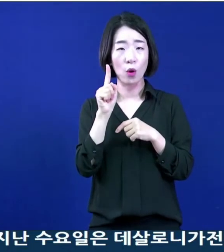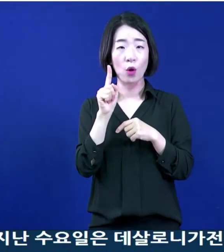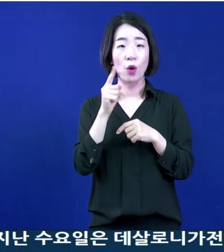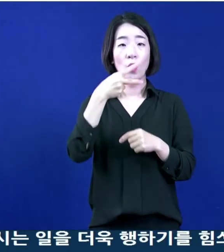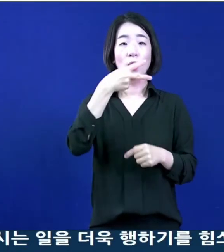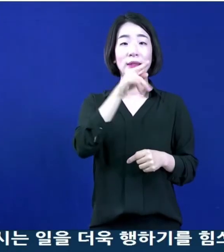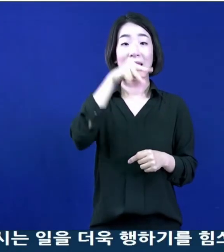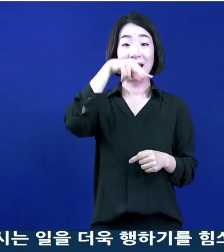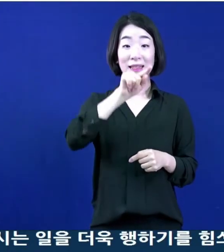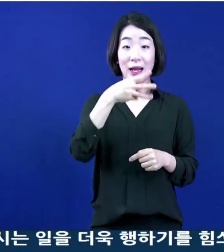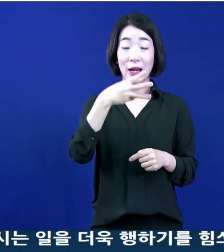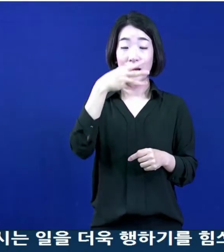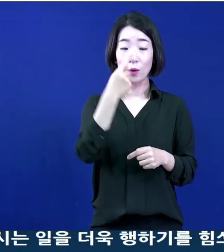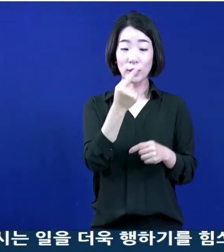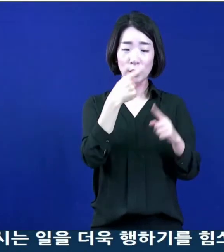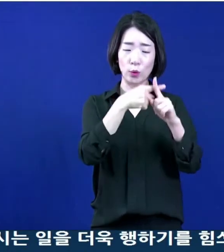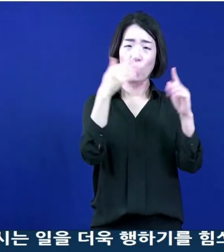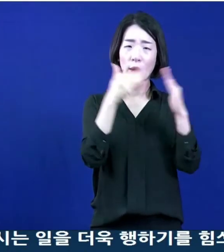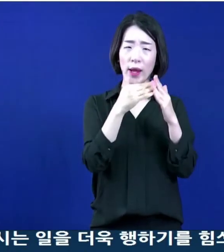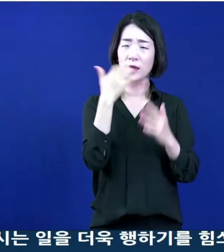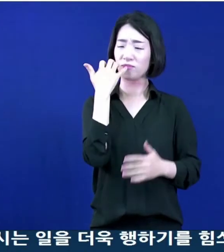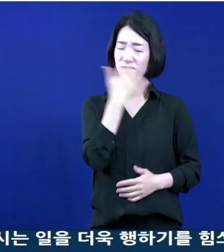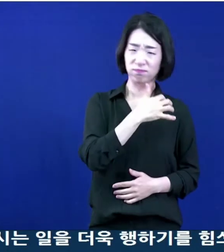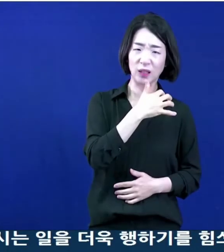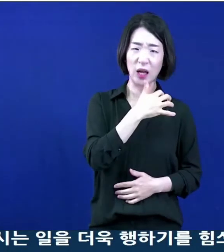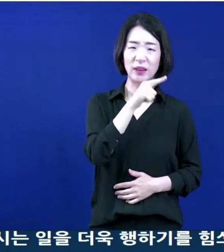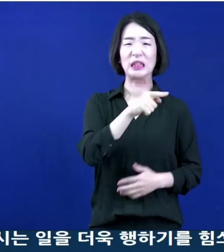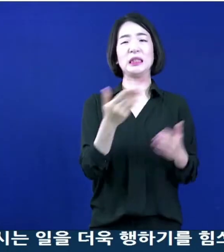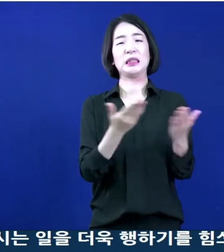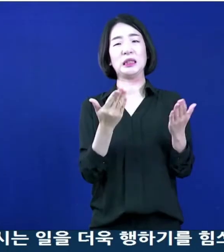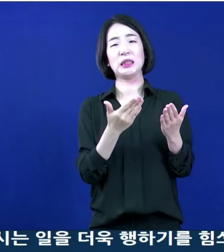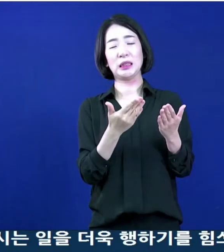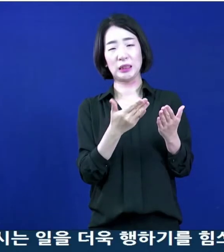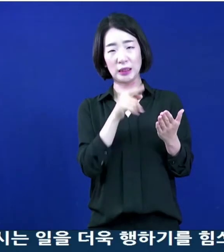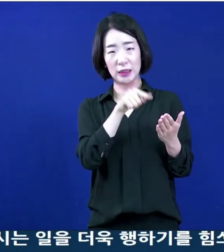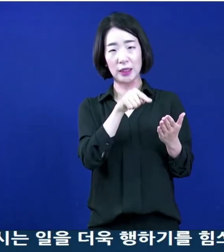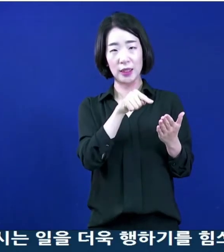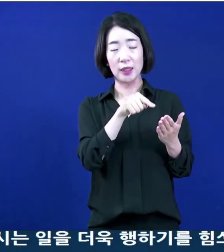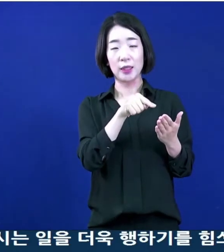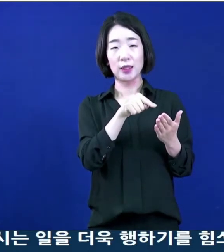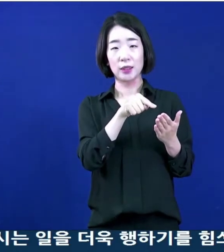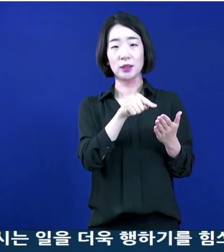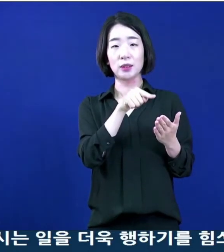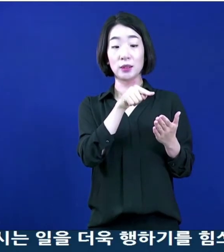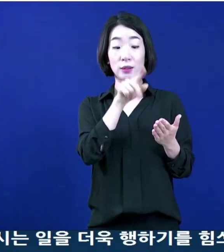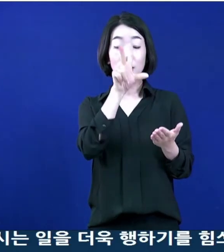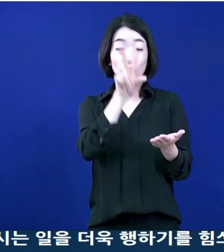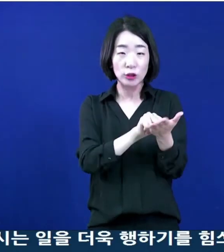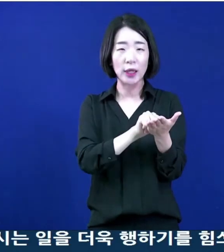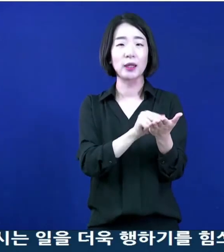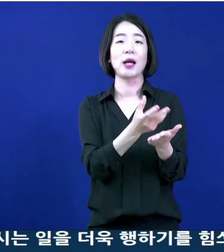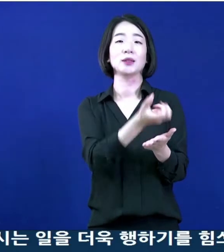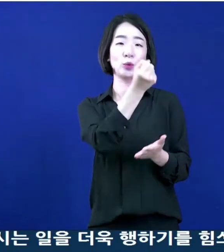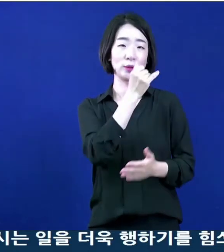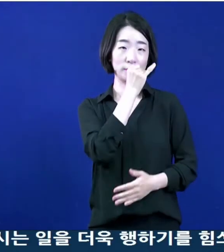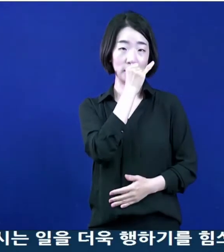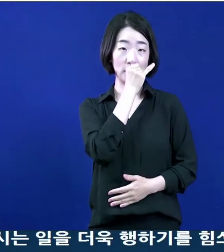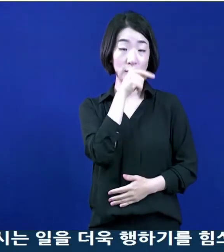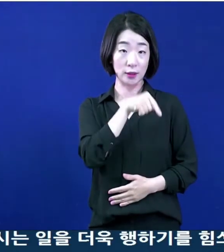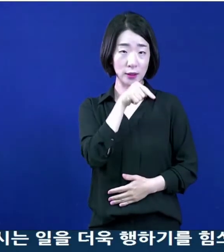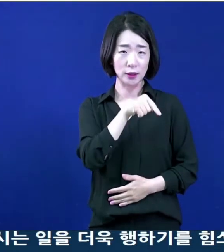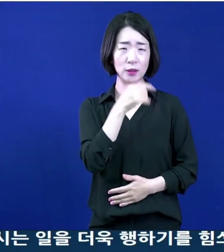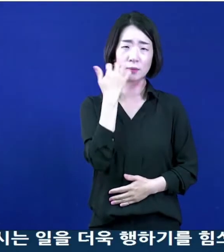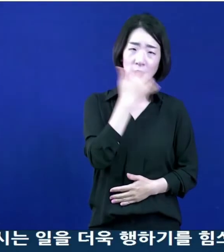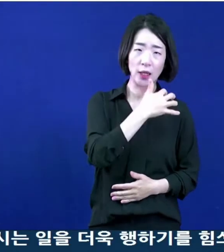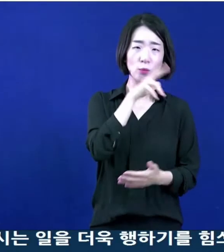데살로니가 교회 자체에 있었던 음란, 실질적인 음란이 거기에 이제 중심에 있었습니다. 그런데